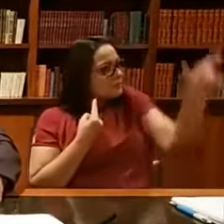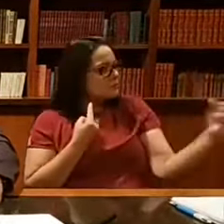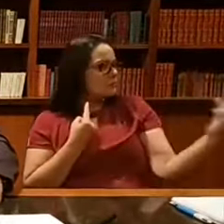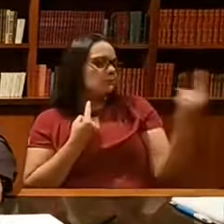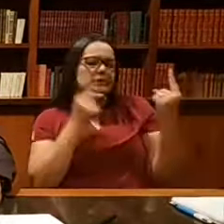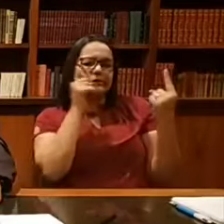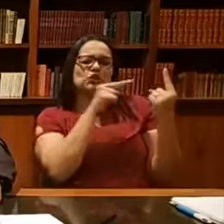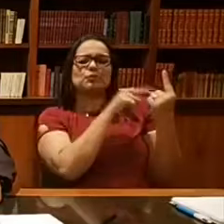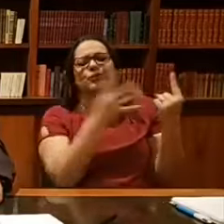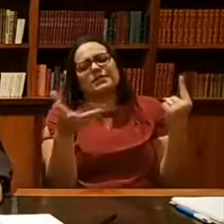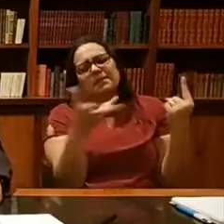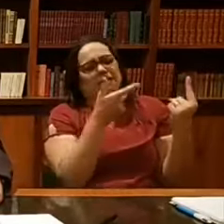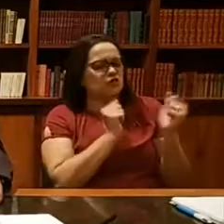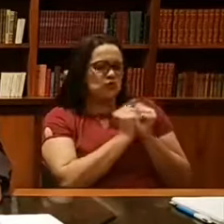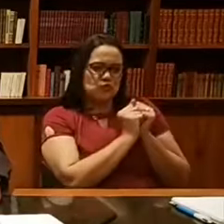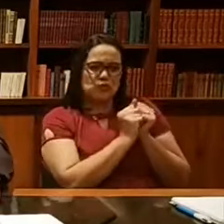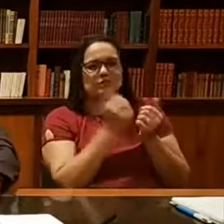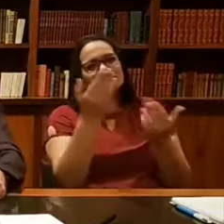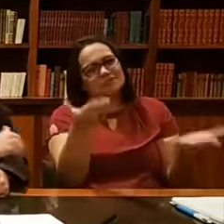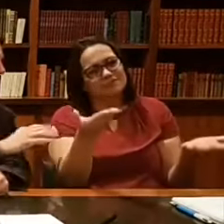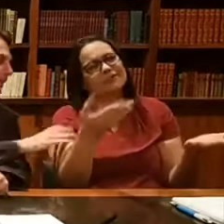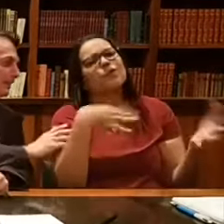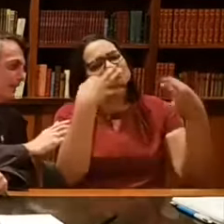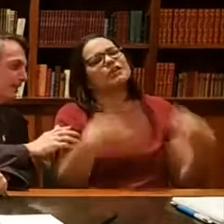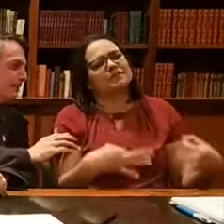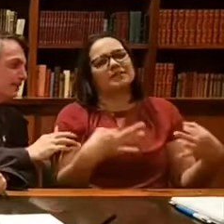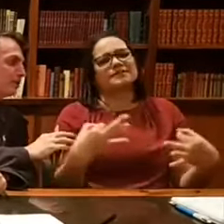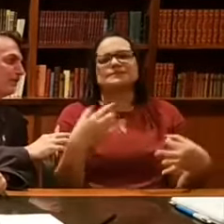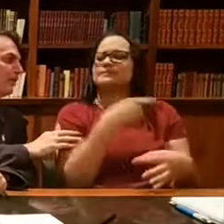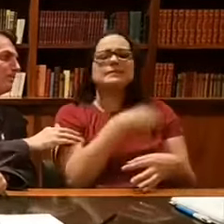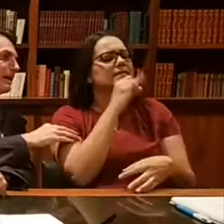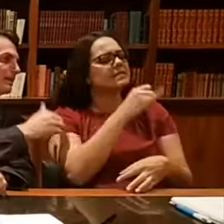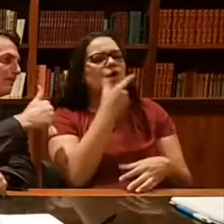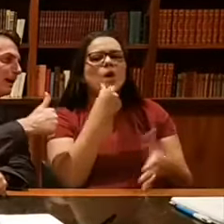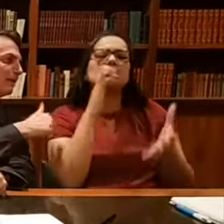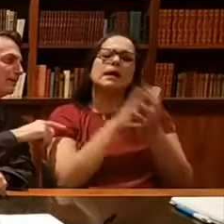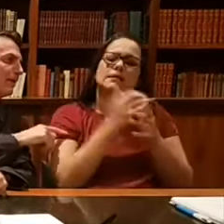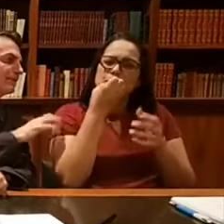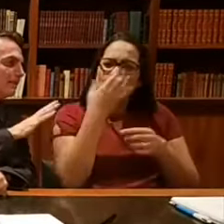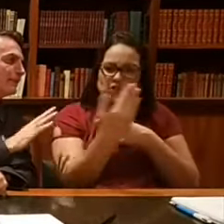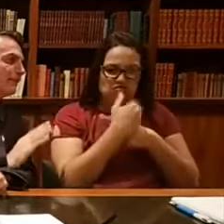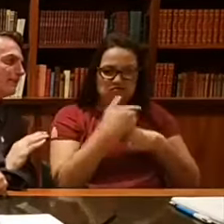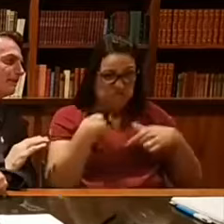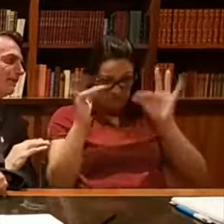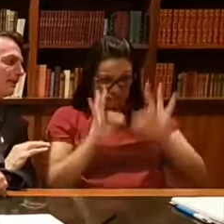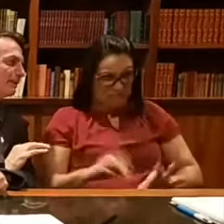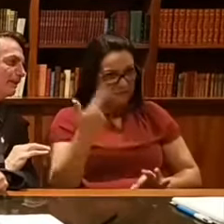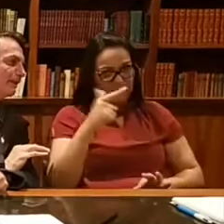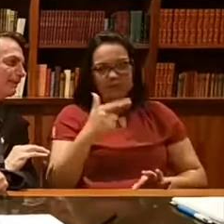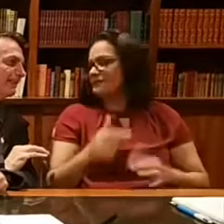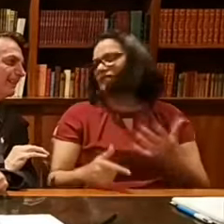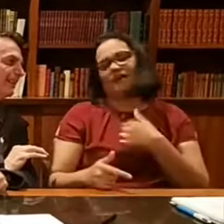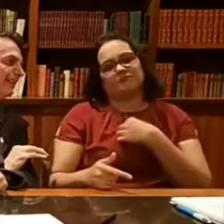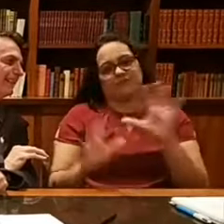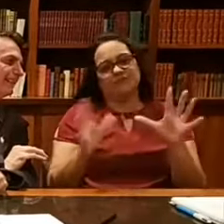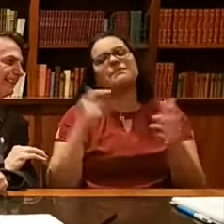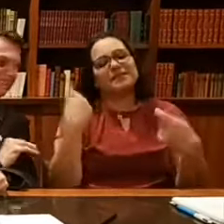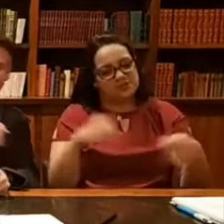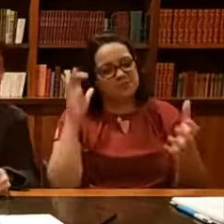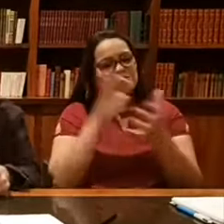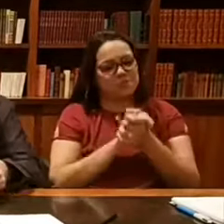esposa maravilhosa do teu lado. E ela também, com toda certeza. Se não tiver um maridão bacana do teu lado, você não vai ser feliz também não é isso mesmo não?